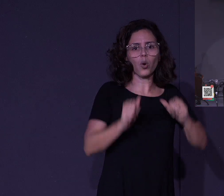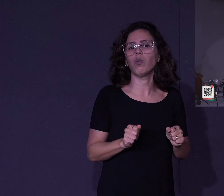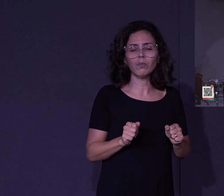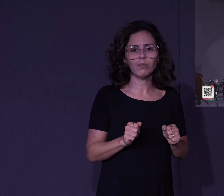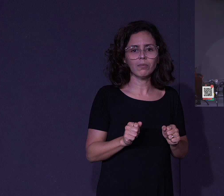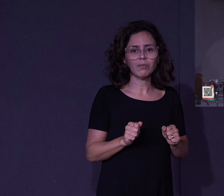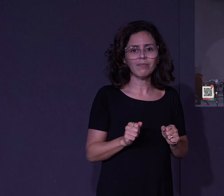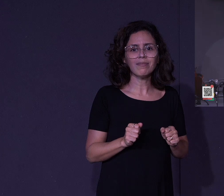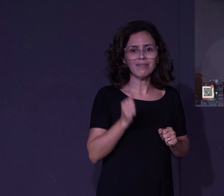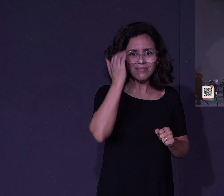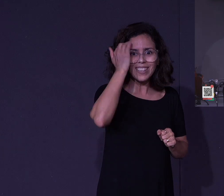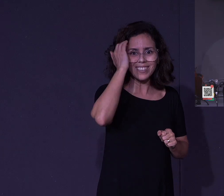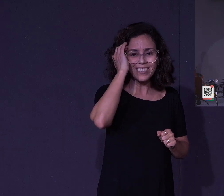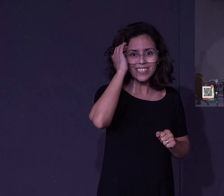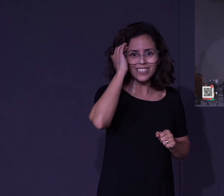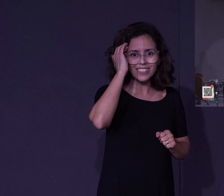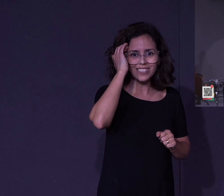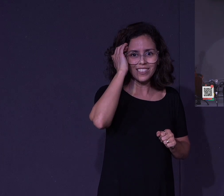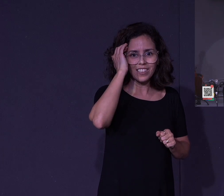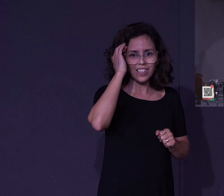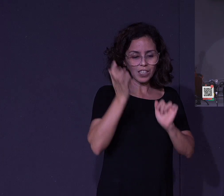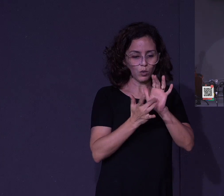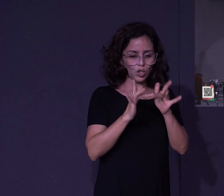dele flui tudo que eu e você precisamos.